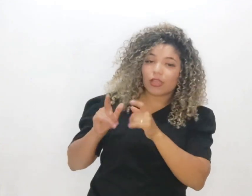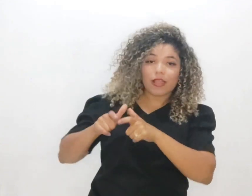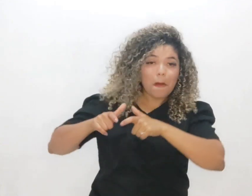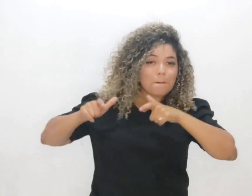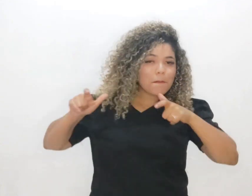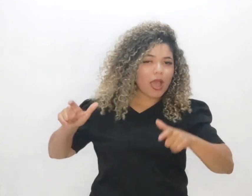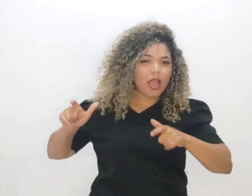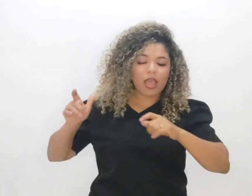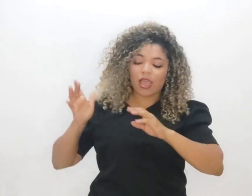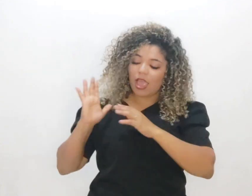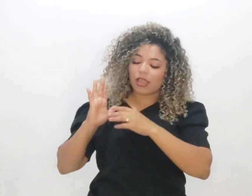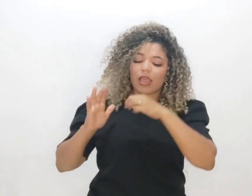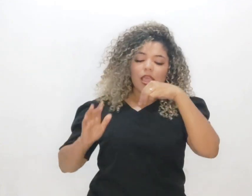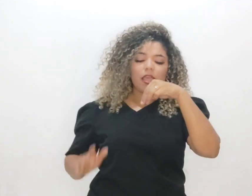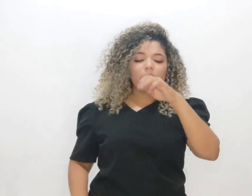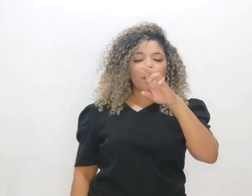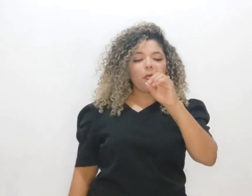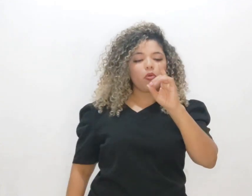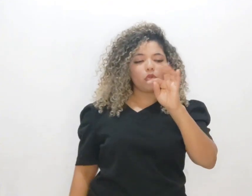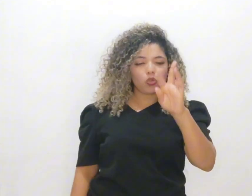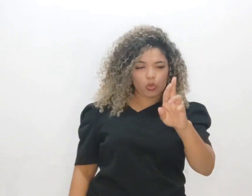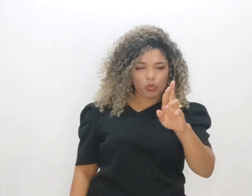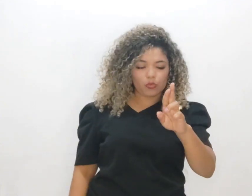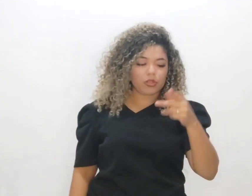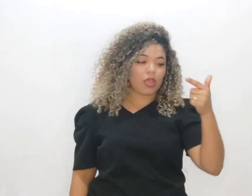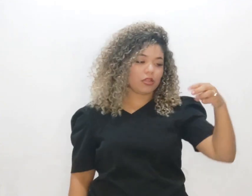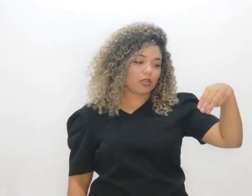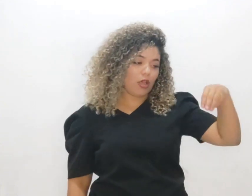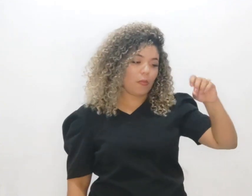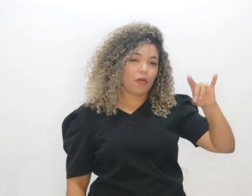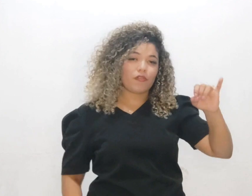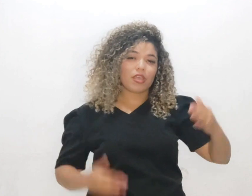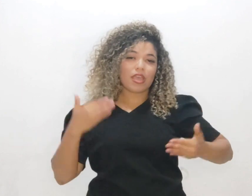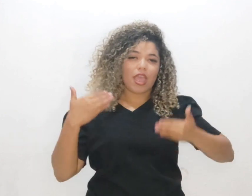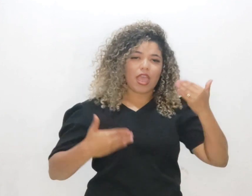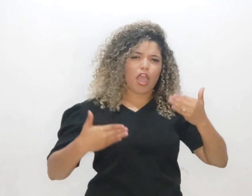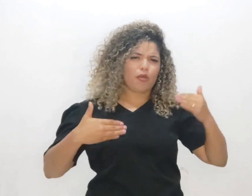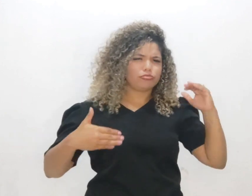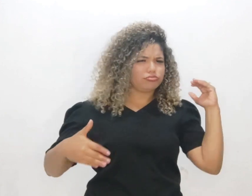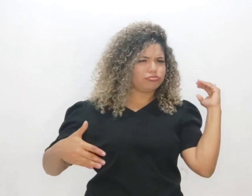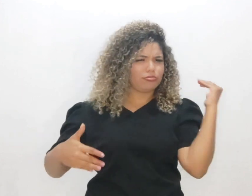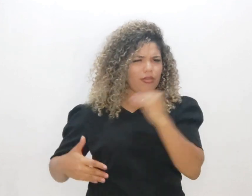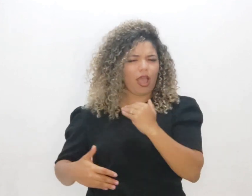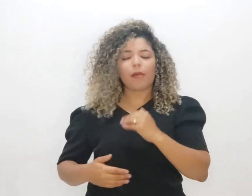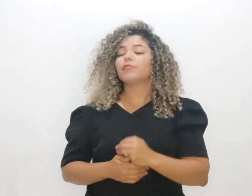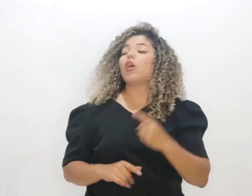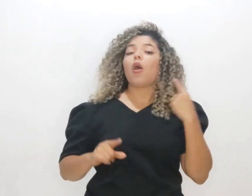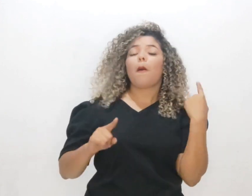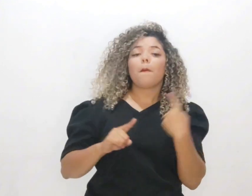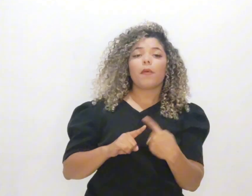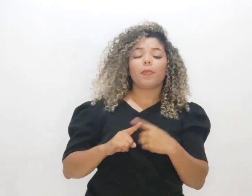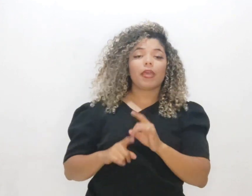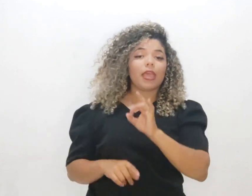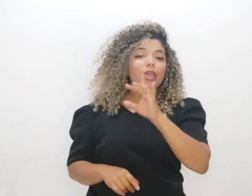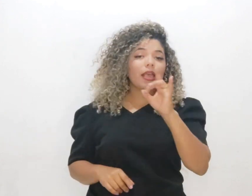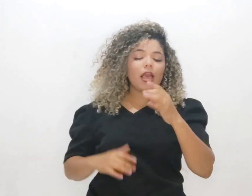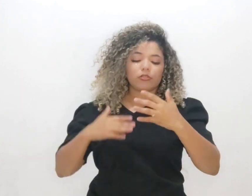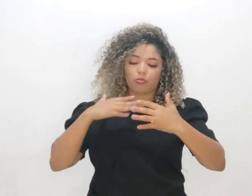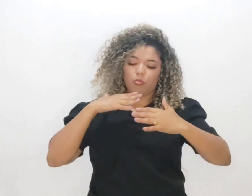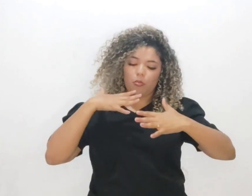do que a engrenagem movida, esse robô ele vai ganhar velocidade. Uma vez que para cada uma volta que eu